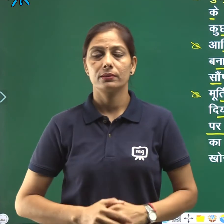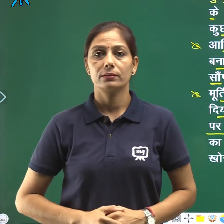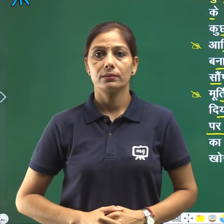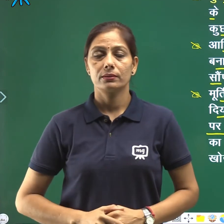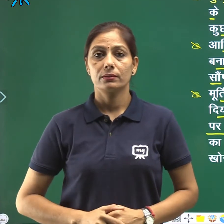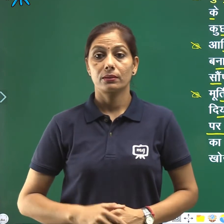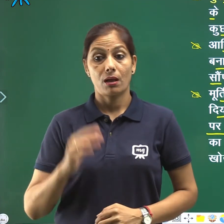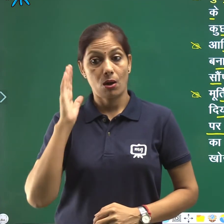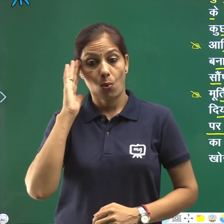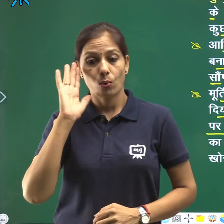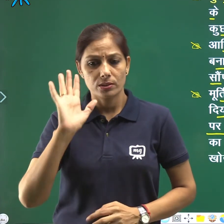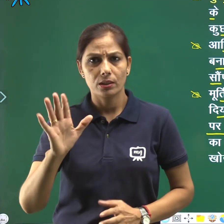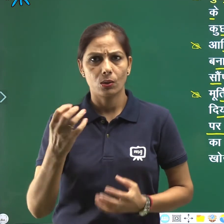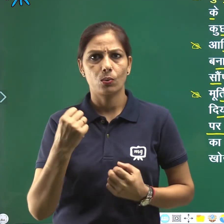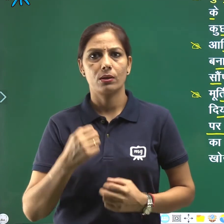पता लगाऊंगा